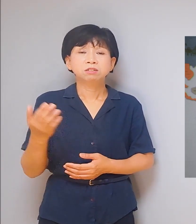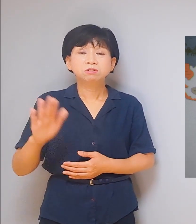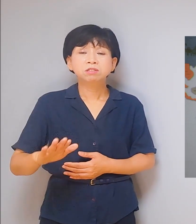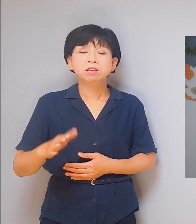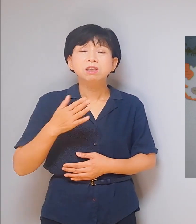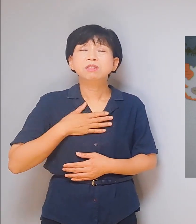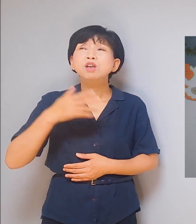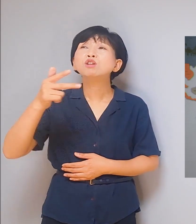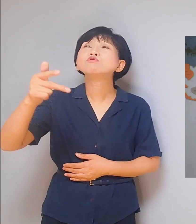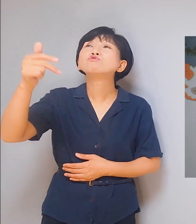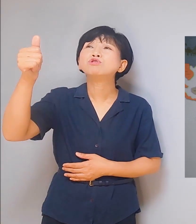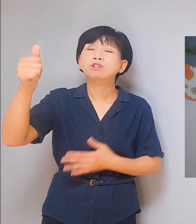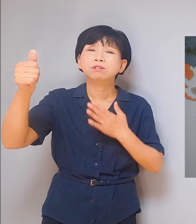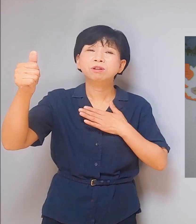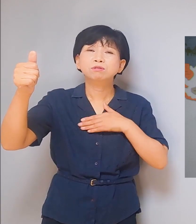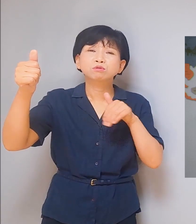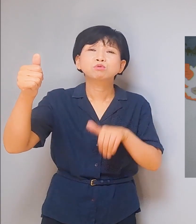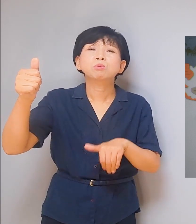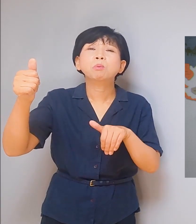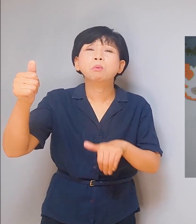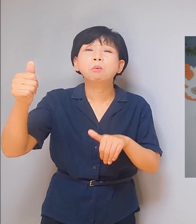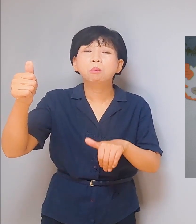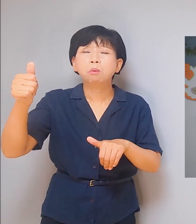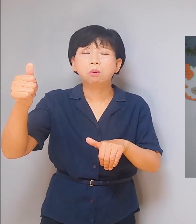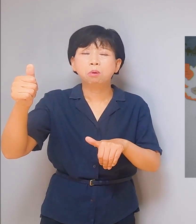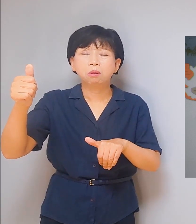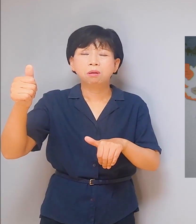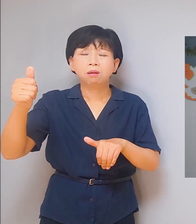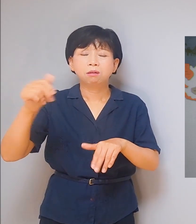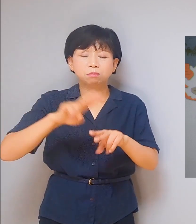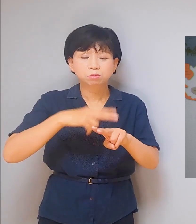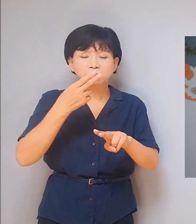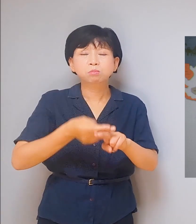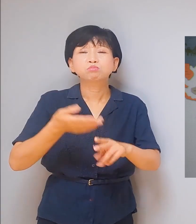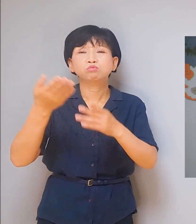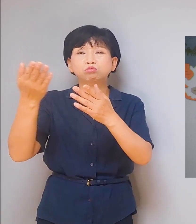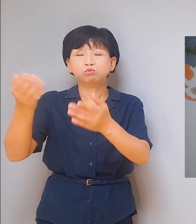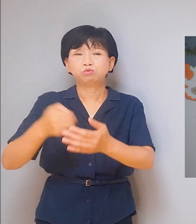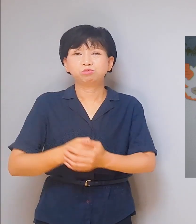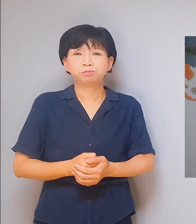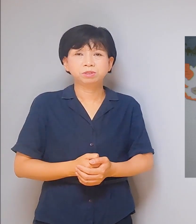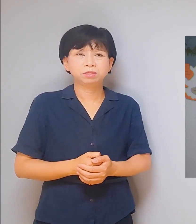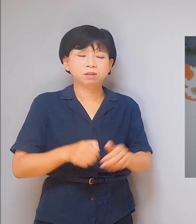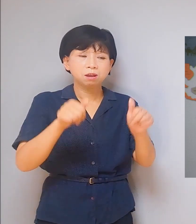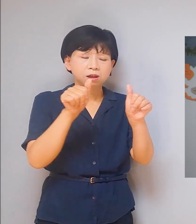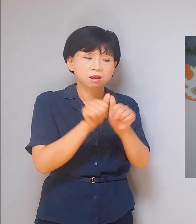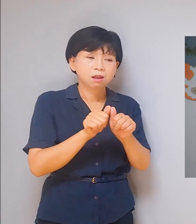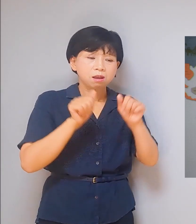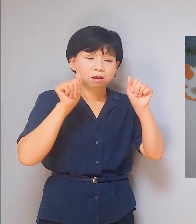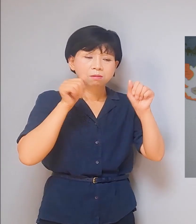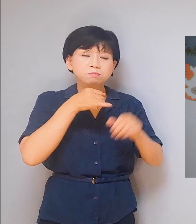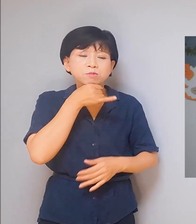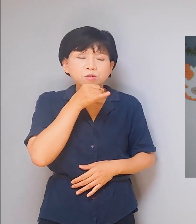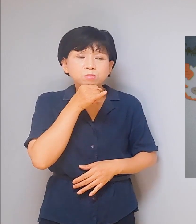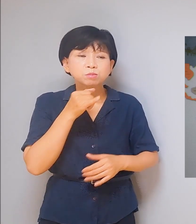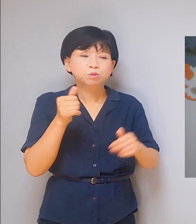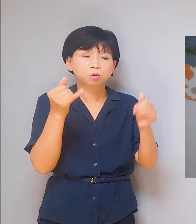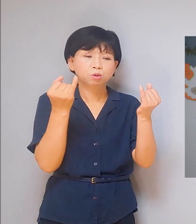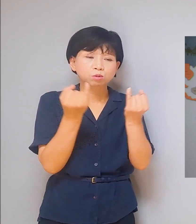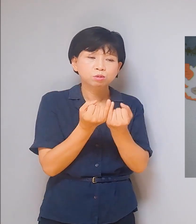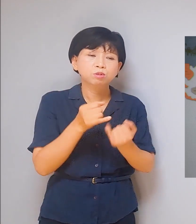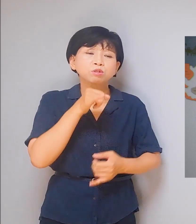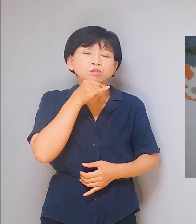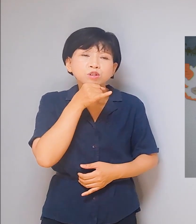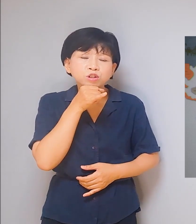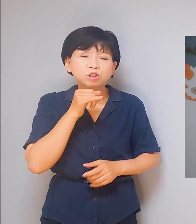내 주여, 나는 종이라는 거죠. 내 주에서요 하고 선물을 보내는 거예요. 암염소, 순염소, 암양, 순양,